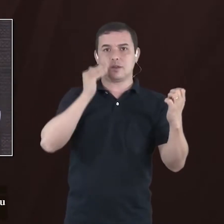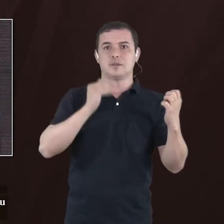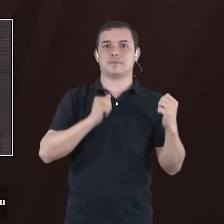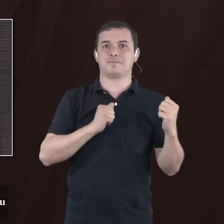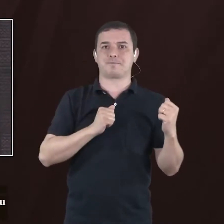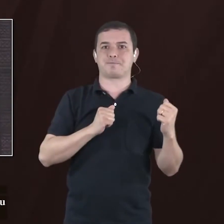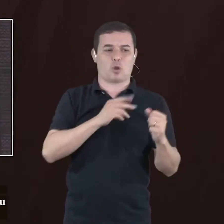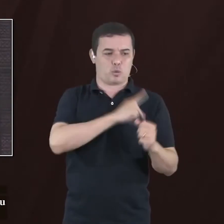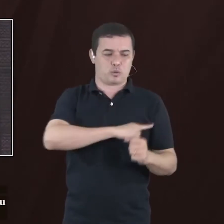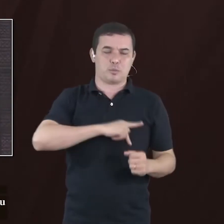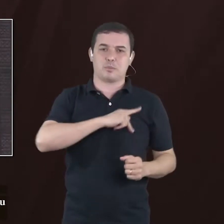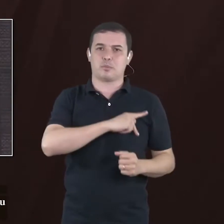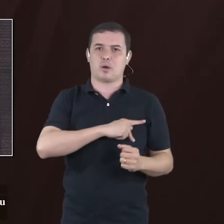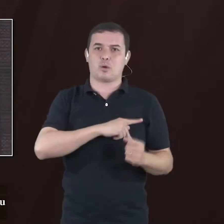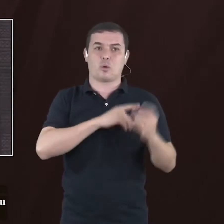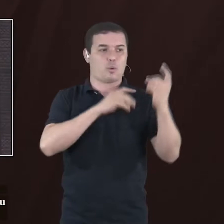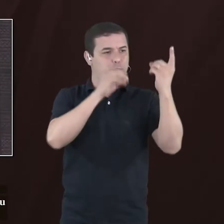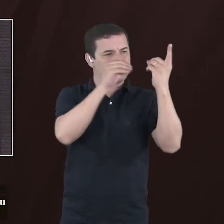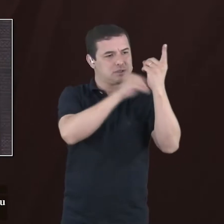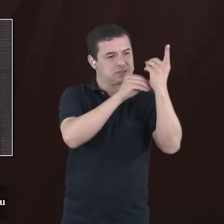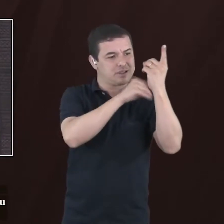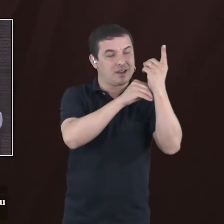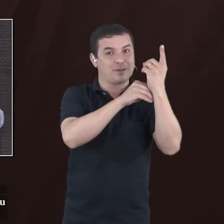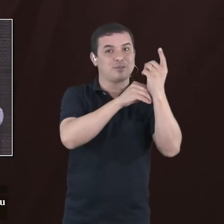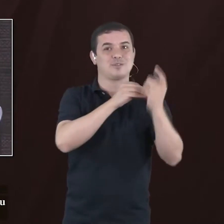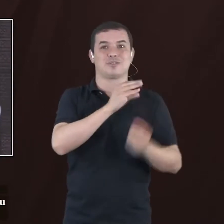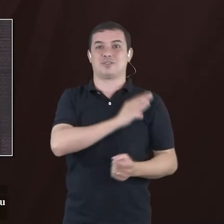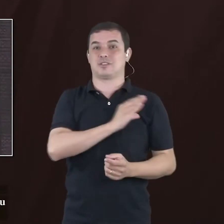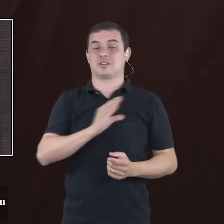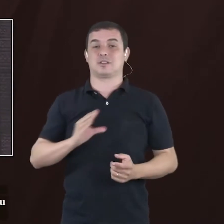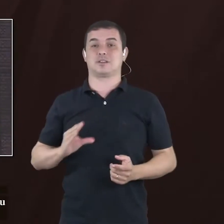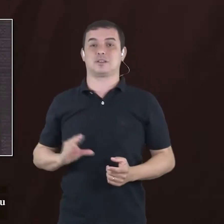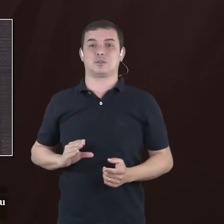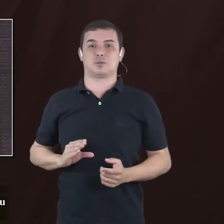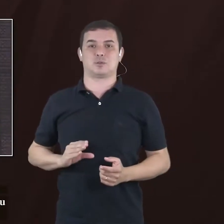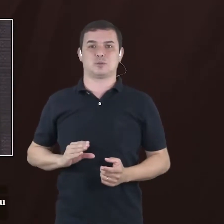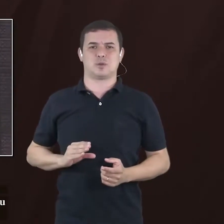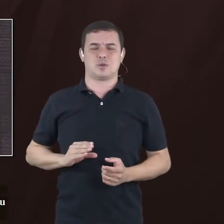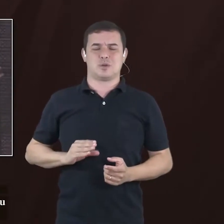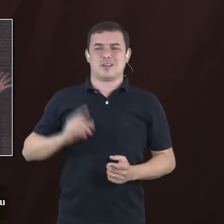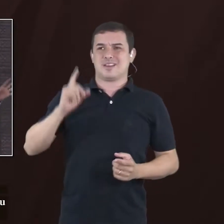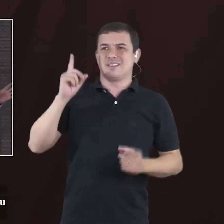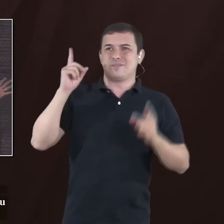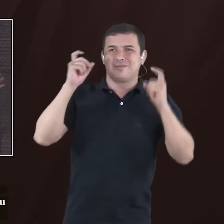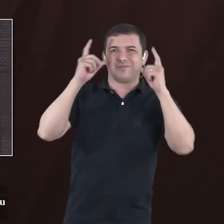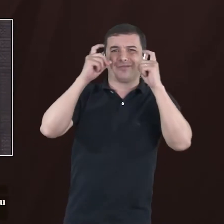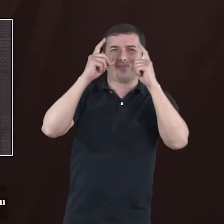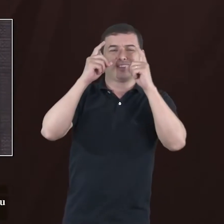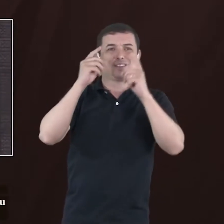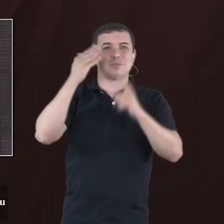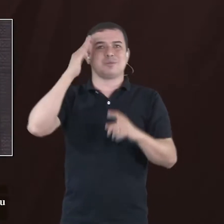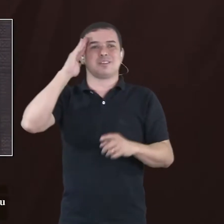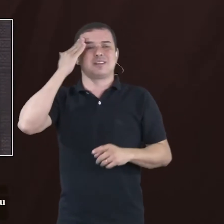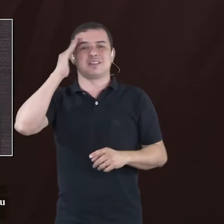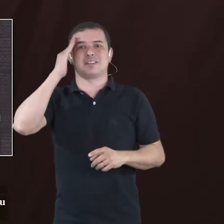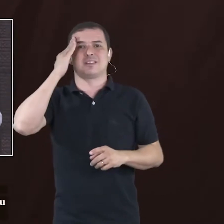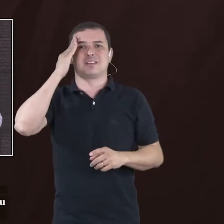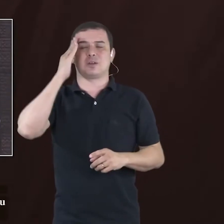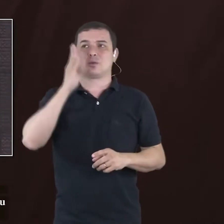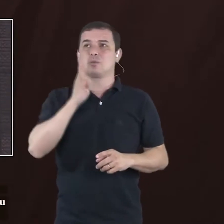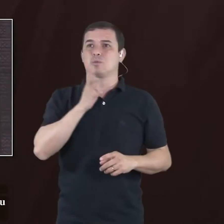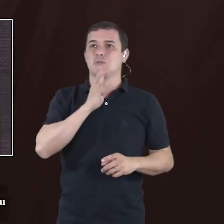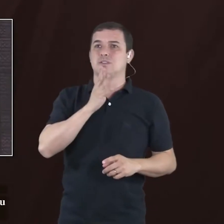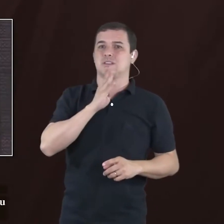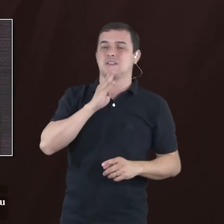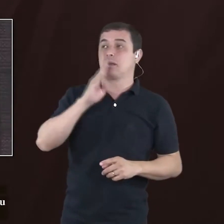no mistério de Cristo. Irmãos, o mistério é uma coisa difícil de você saber, de você conhecer. Se Deus